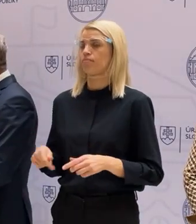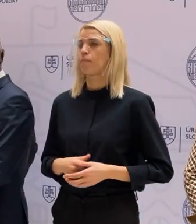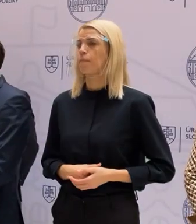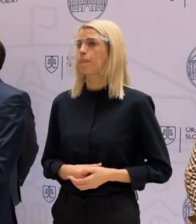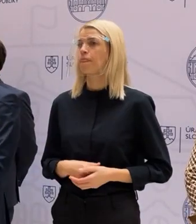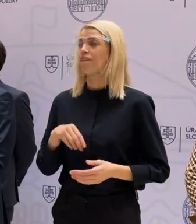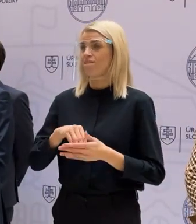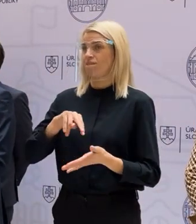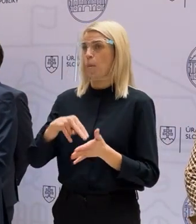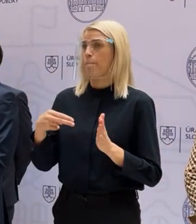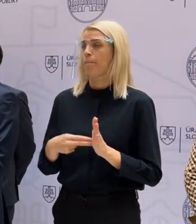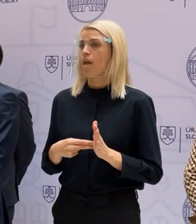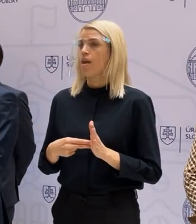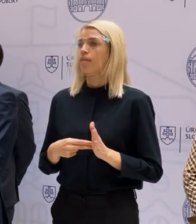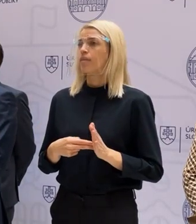Ten plán bol,